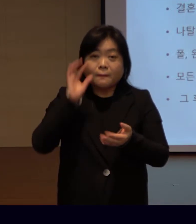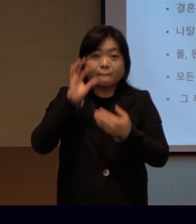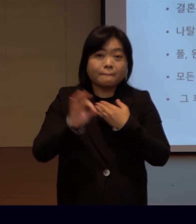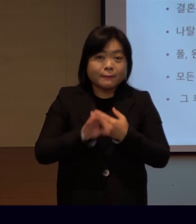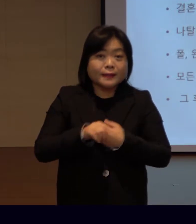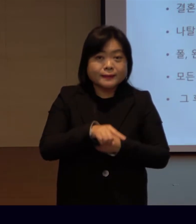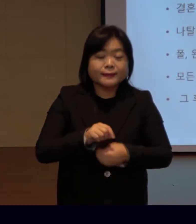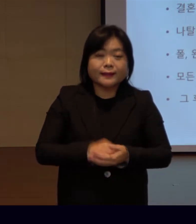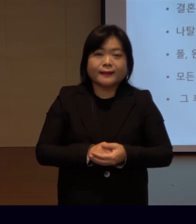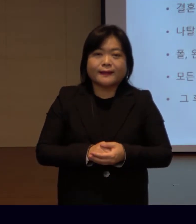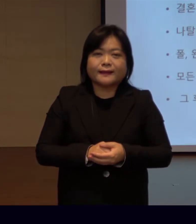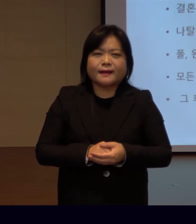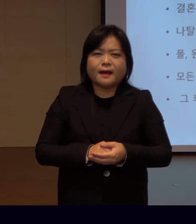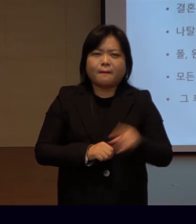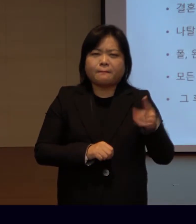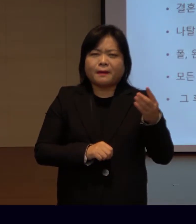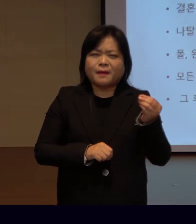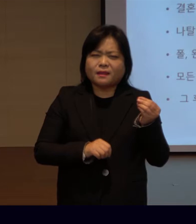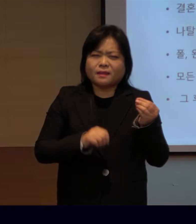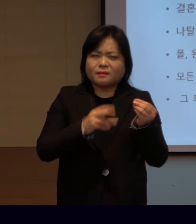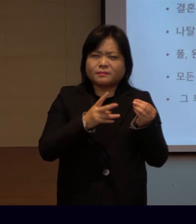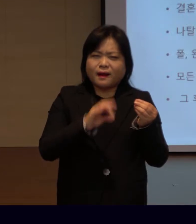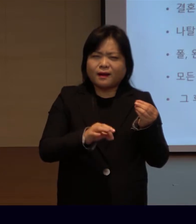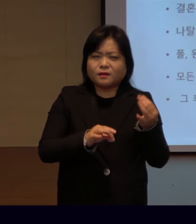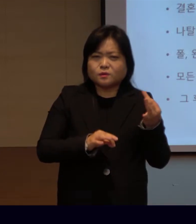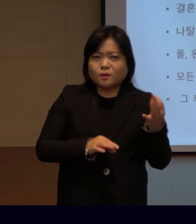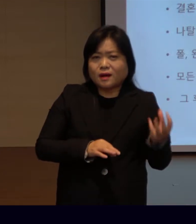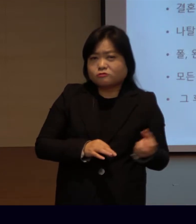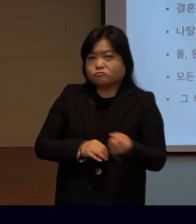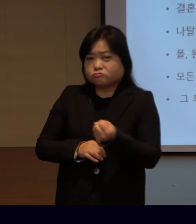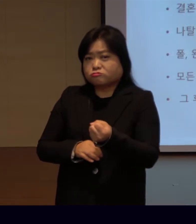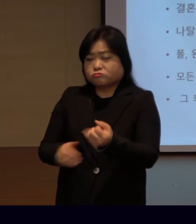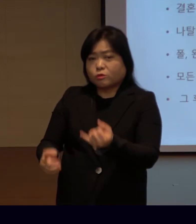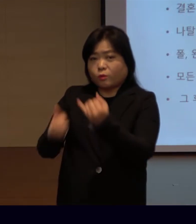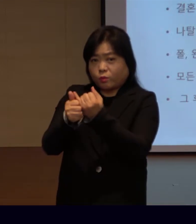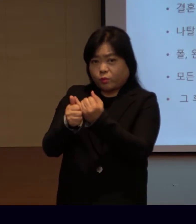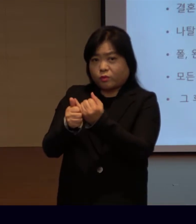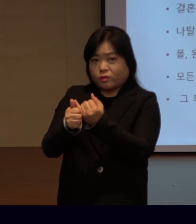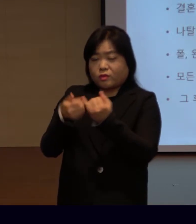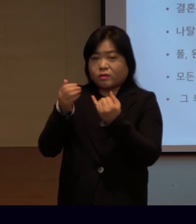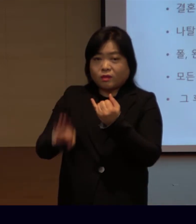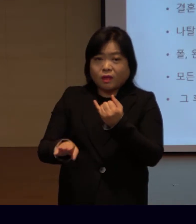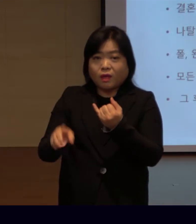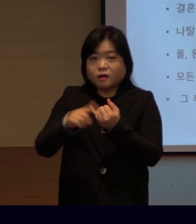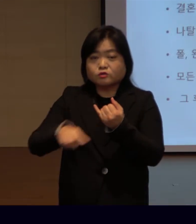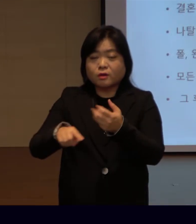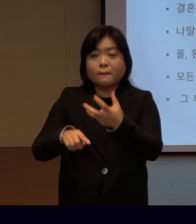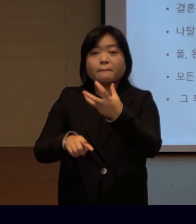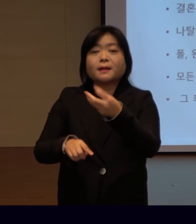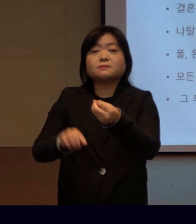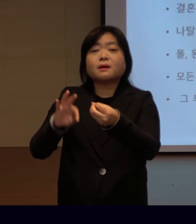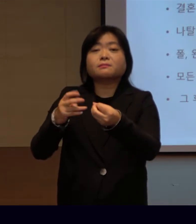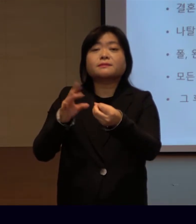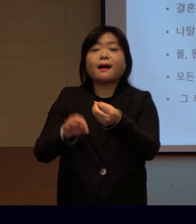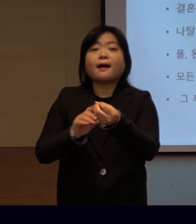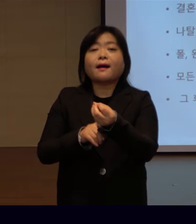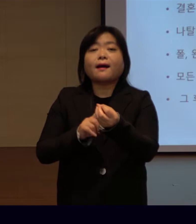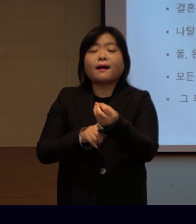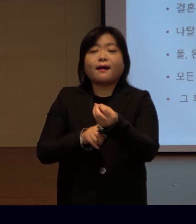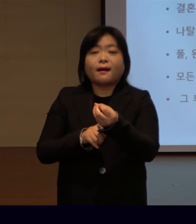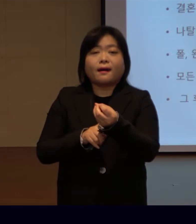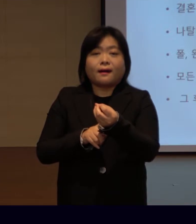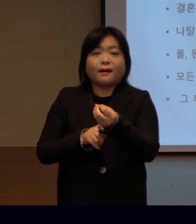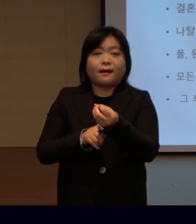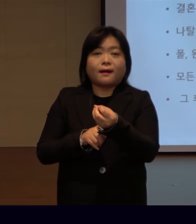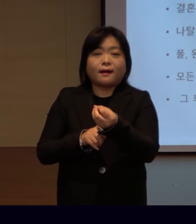만약에 100만 프랑에 해당하는 지참금을 가져갔어요. 그런데 그중에 80만 프랑 그